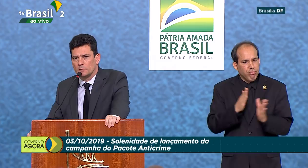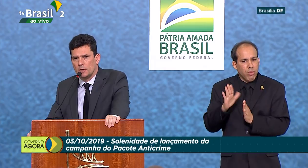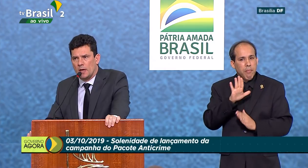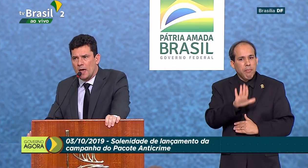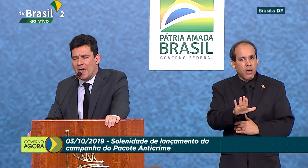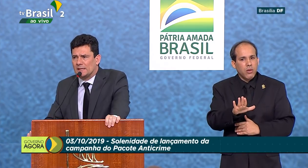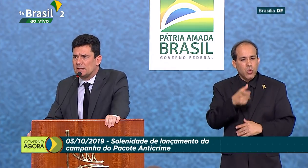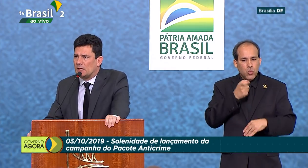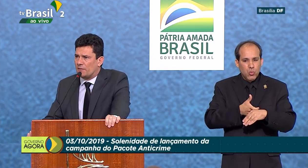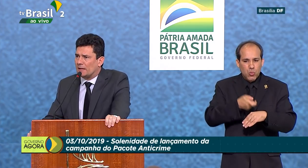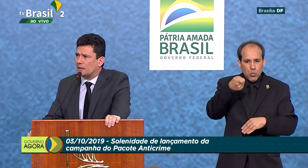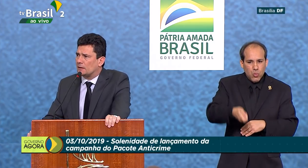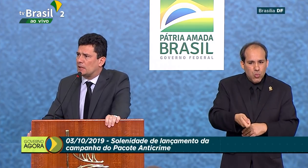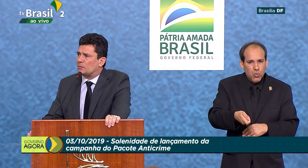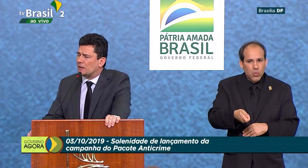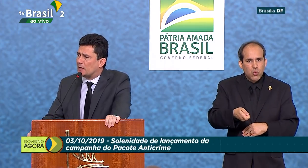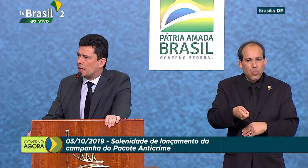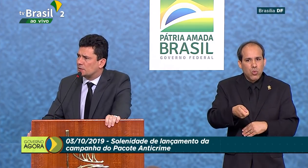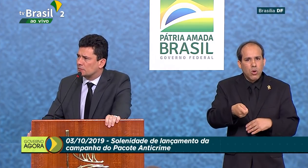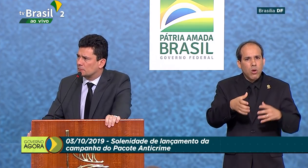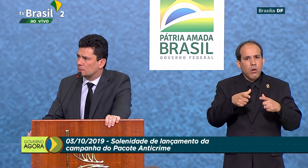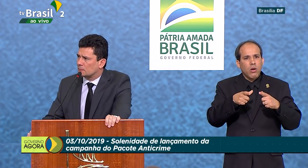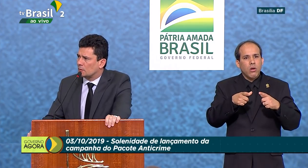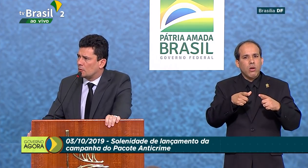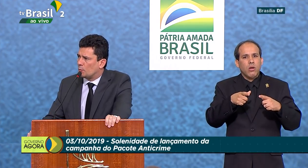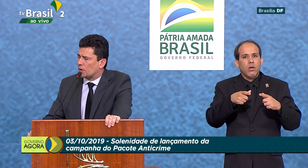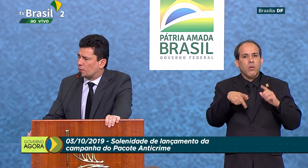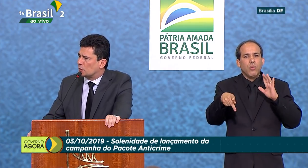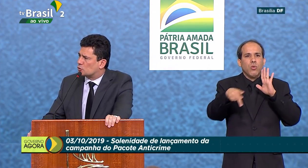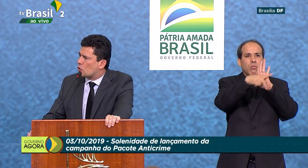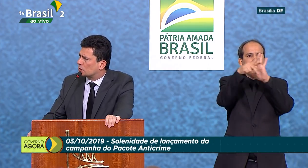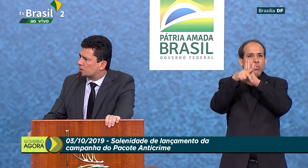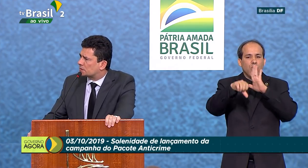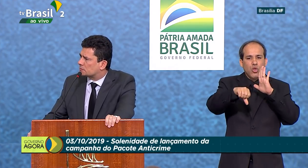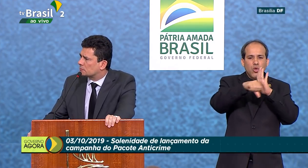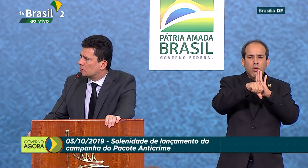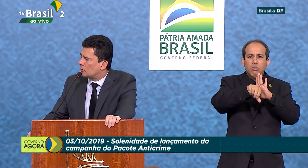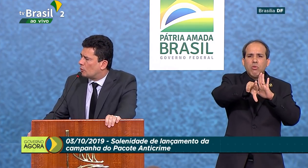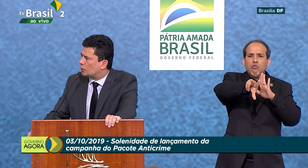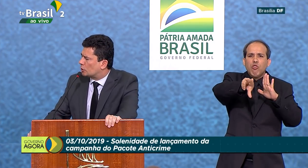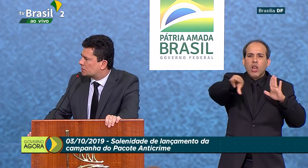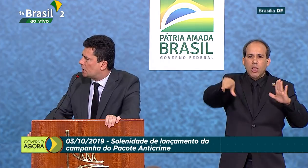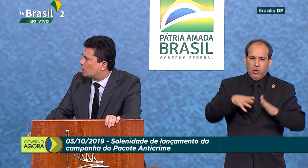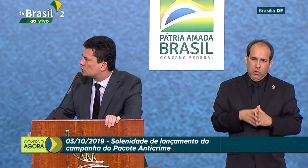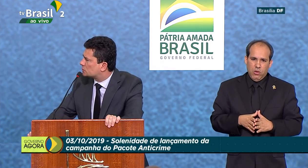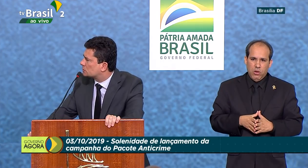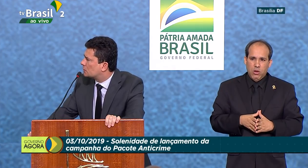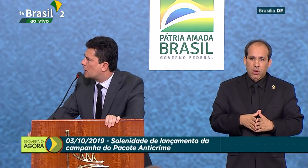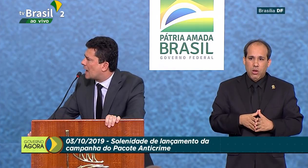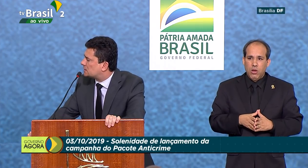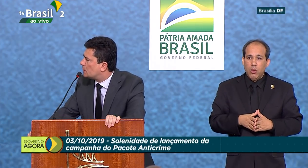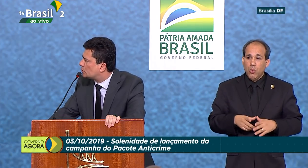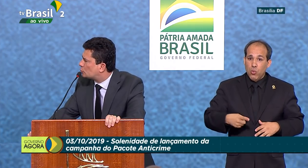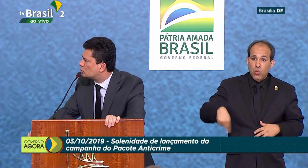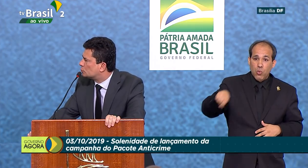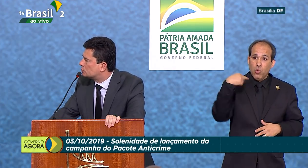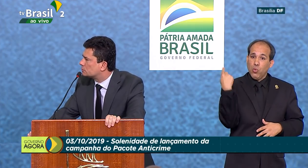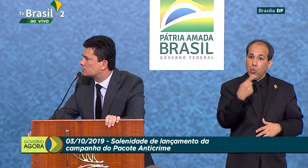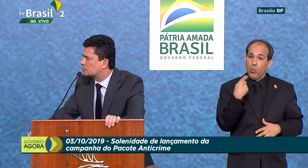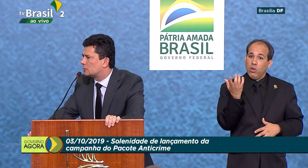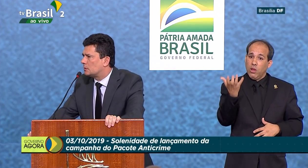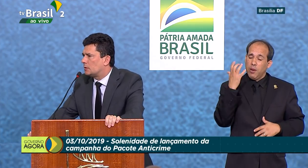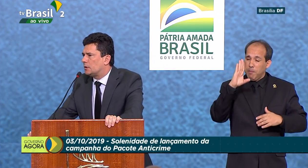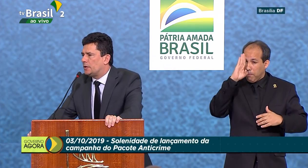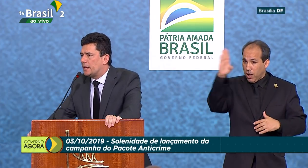rigor essa elevada criminalidade. Porque, afinal de contas, o que nós queremos, acima de